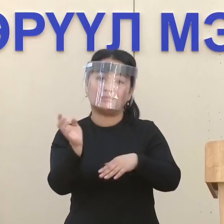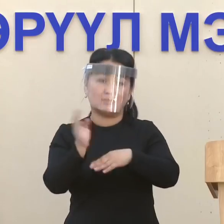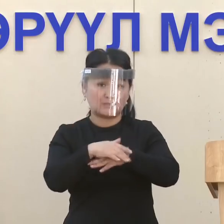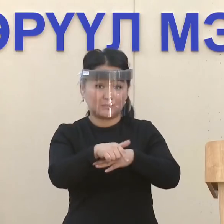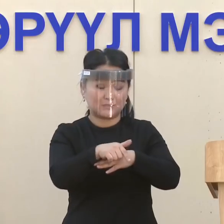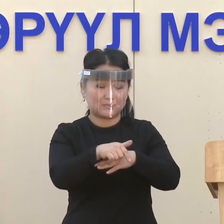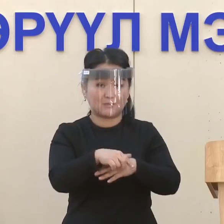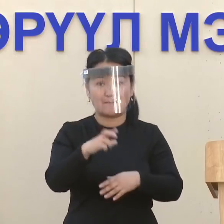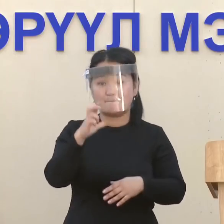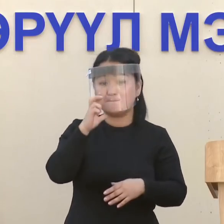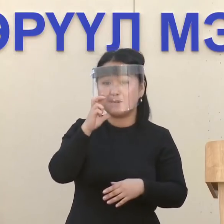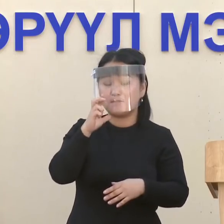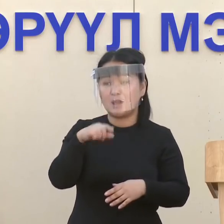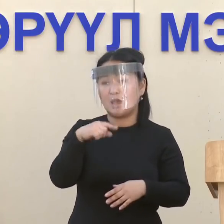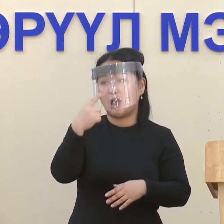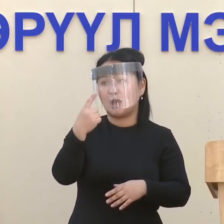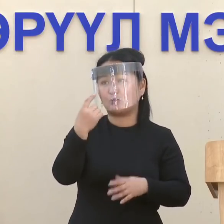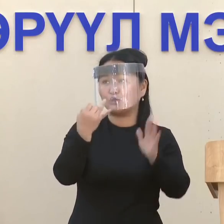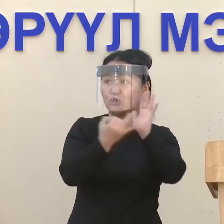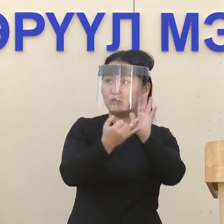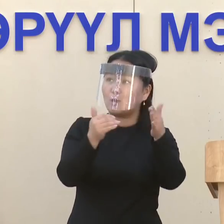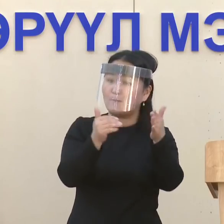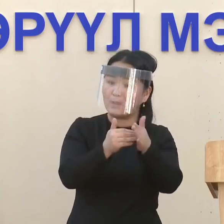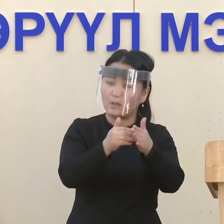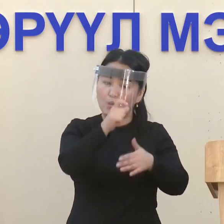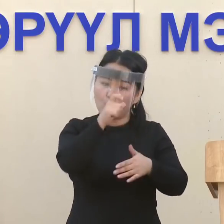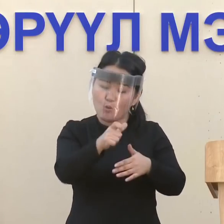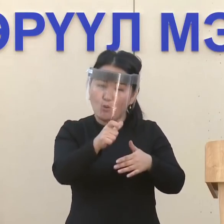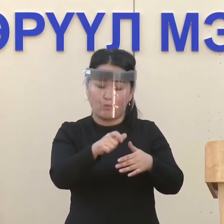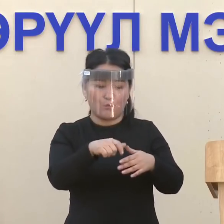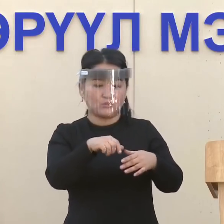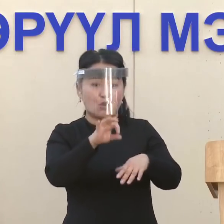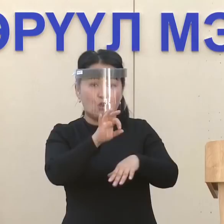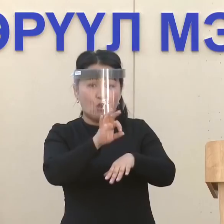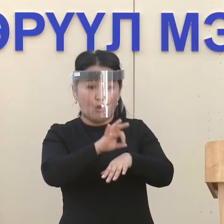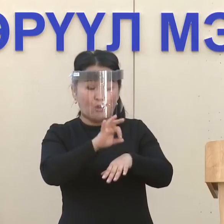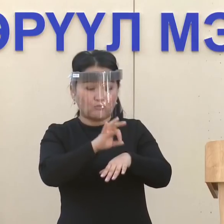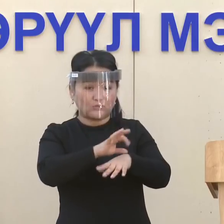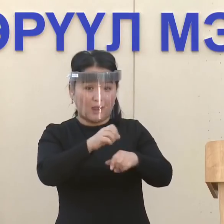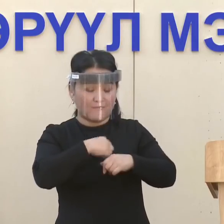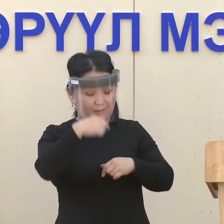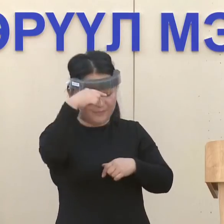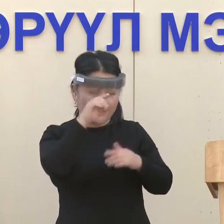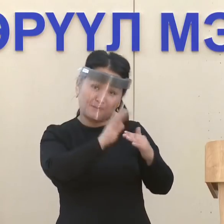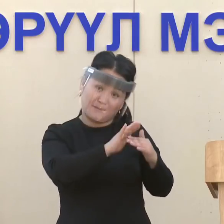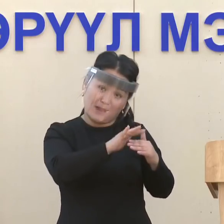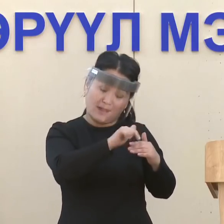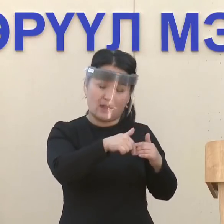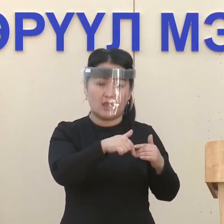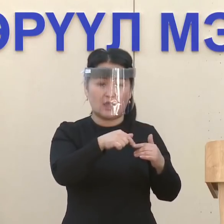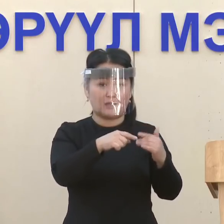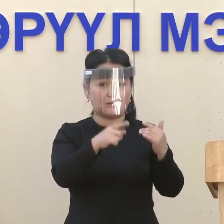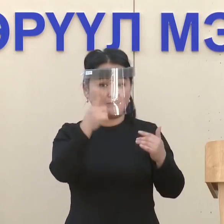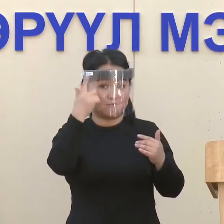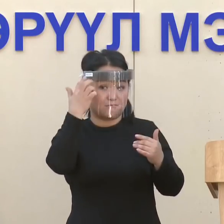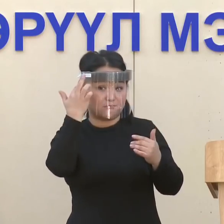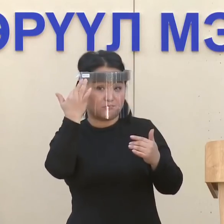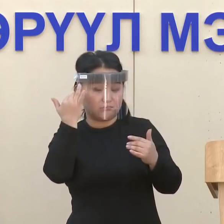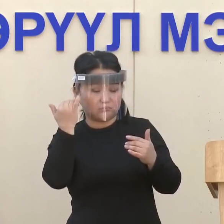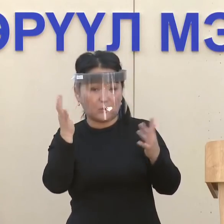нийт 17,000 гаруй хүн эмнэлэг тэвтэ эмчлүүлж байгаа бөгөөд өдөрт эмнэлэг шинээр хэвтэх хүний тоо харьцангуй буурч байгаа ч